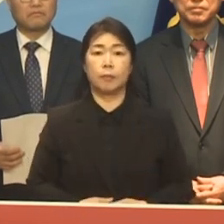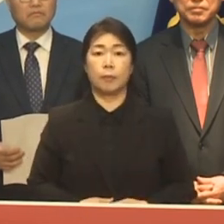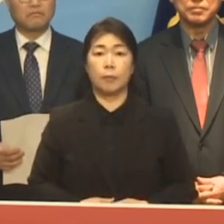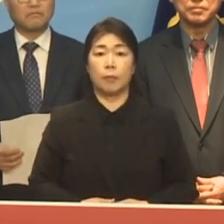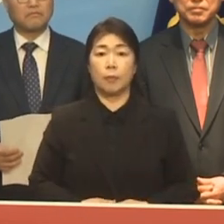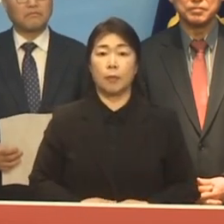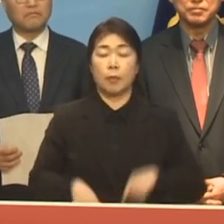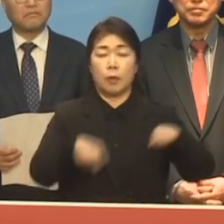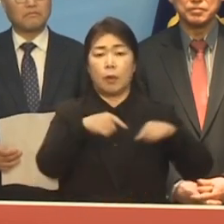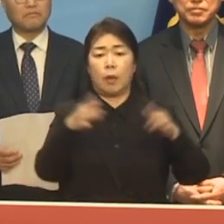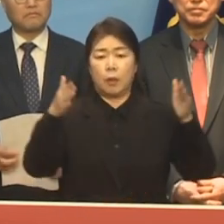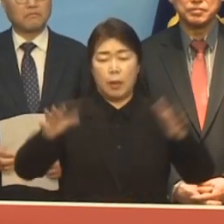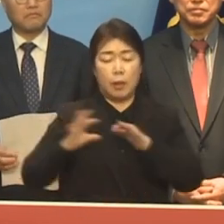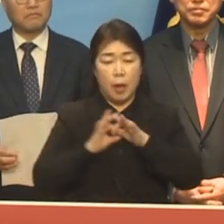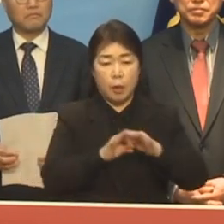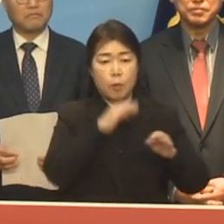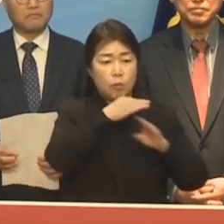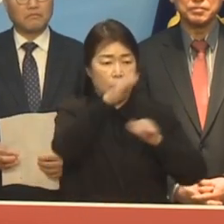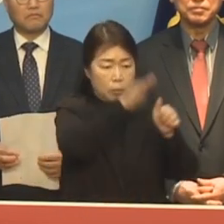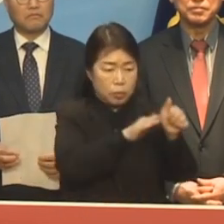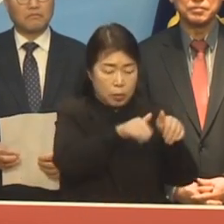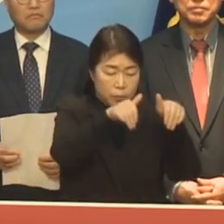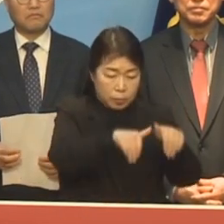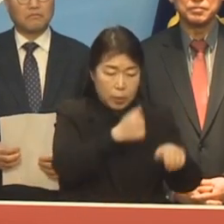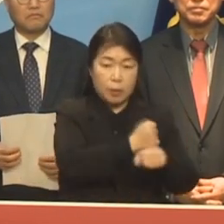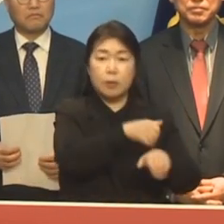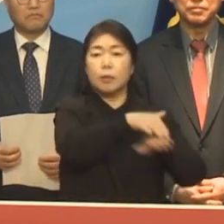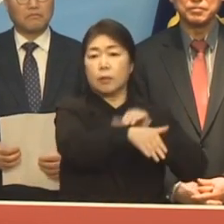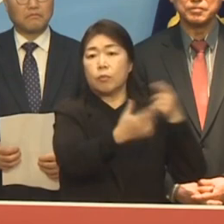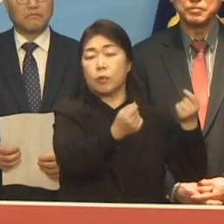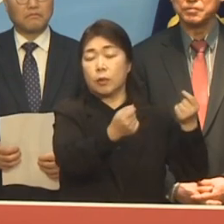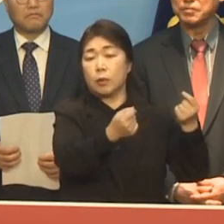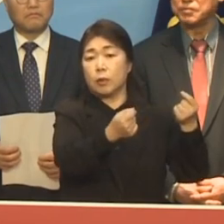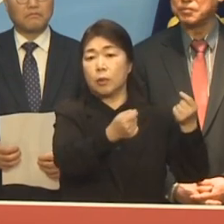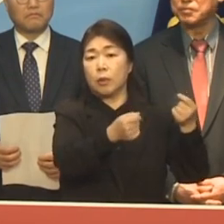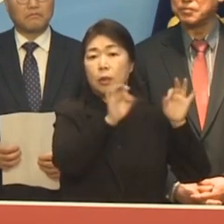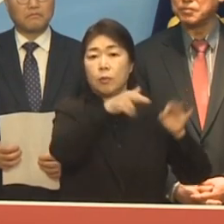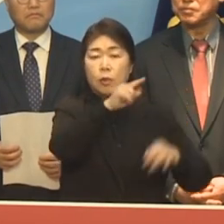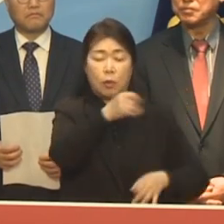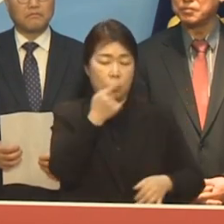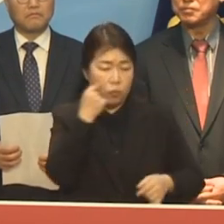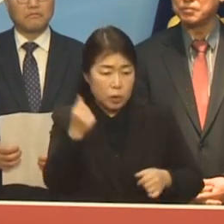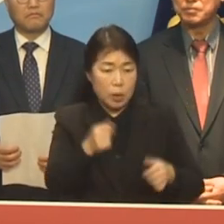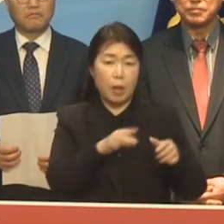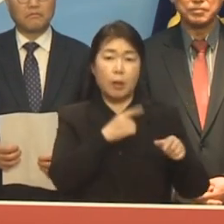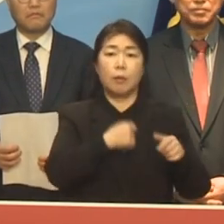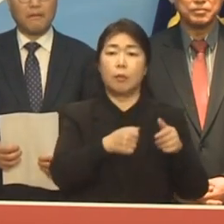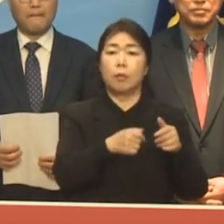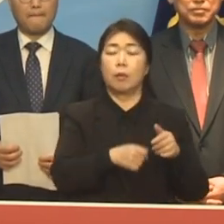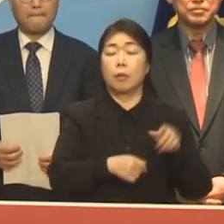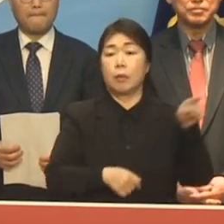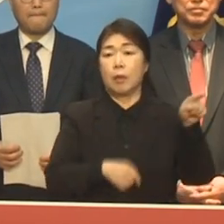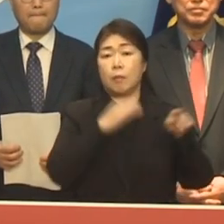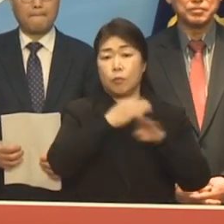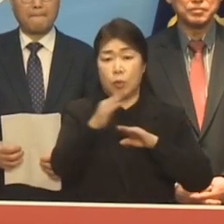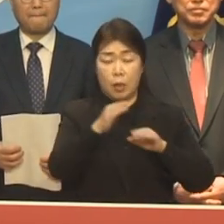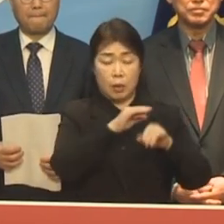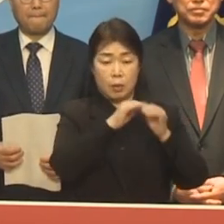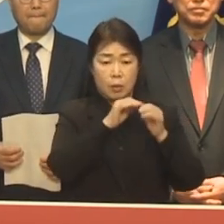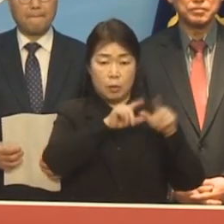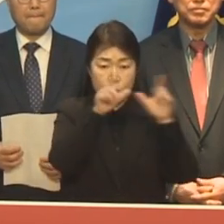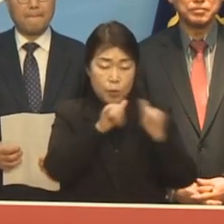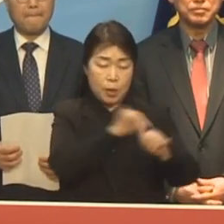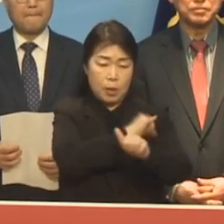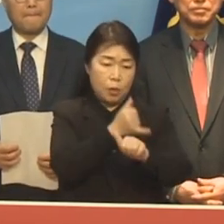내내 굴종적인 대북 정책과 김정인 눈치 보기에 급급한 문재인 정부는 비참한 북한 주민의 인권에는 눈을